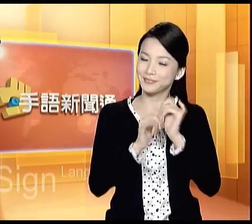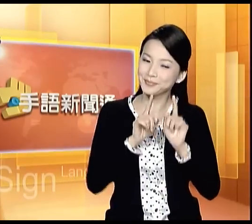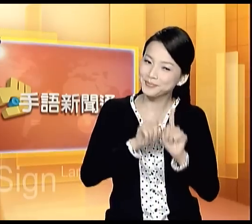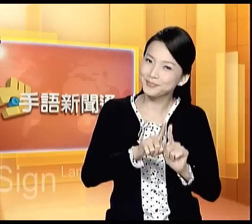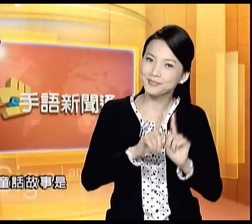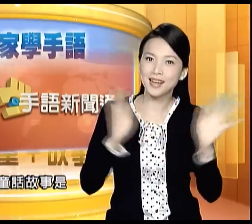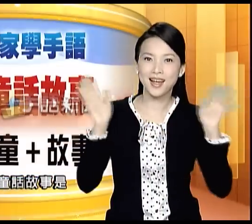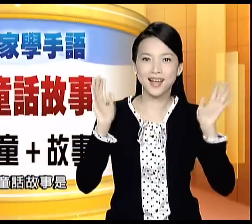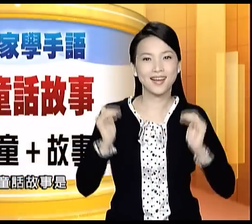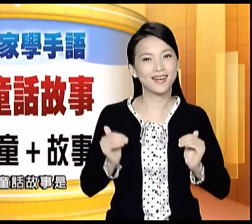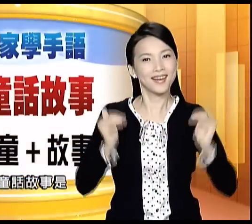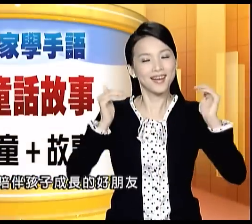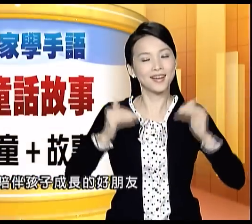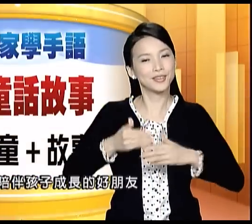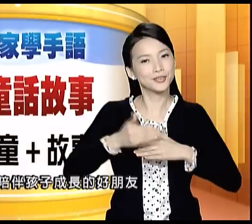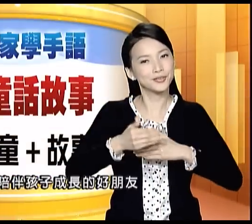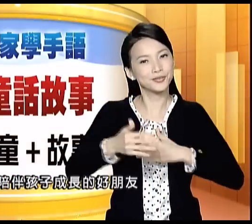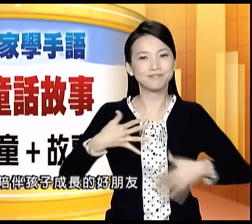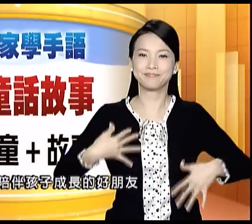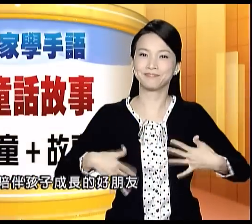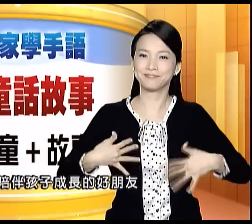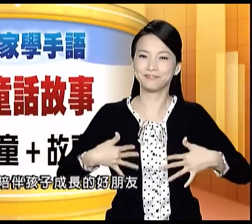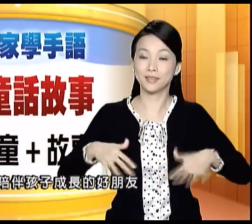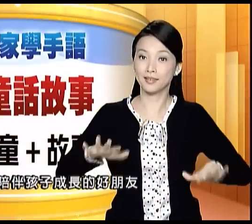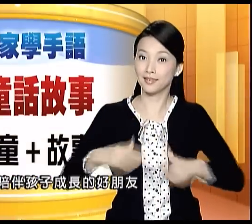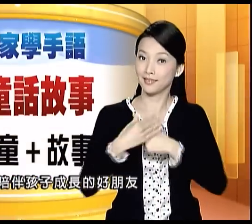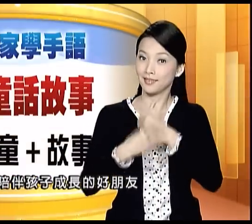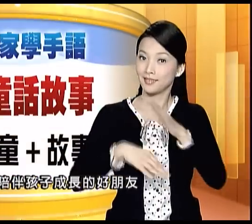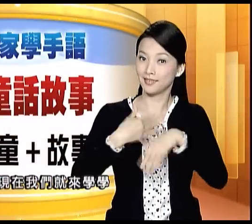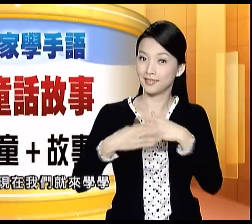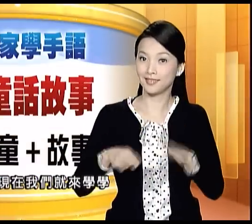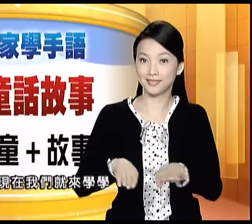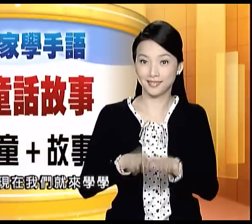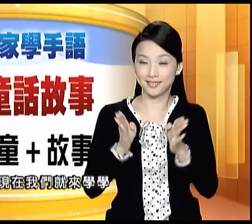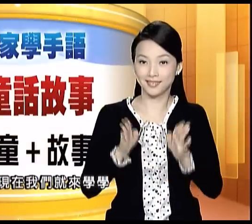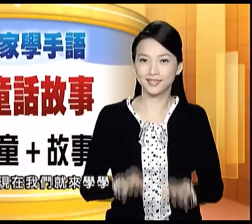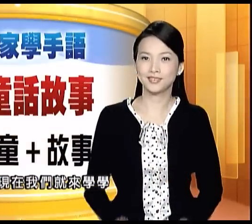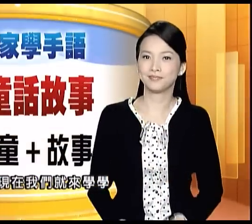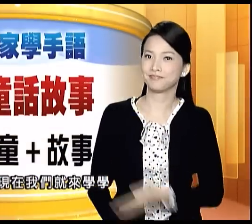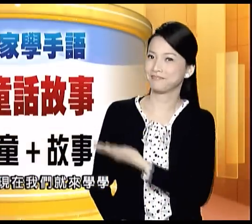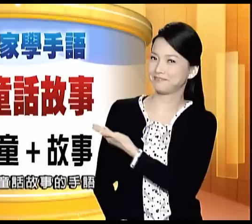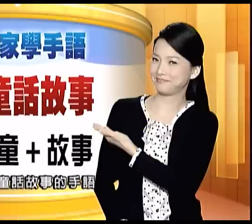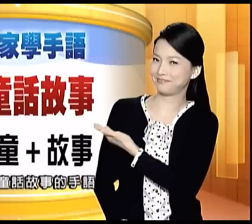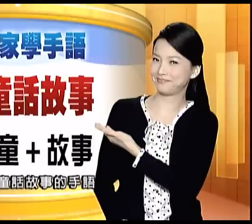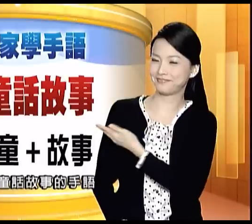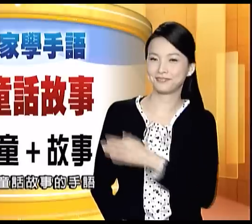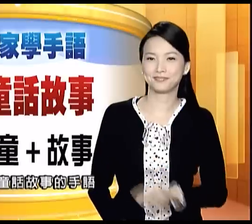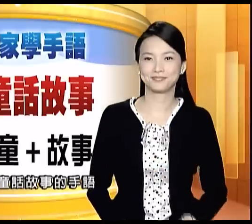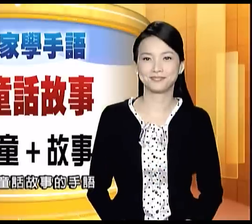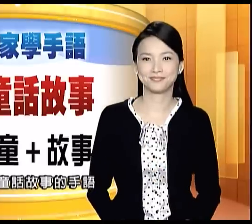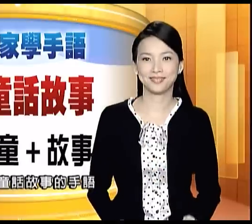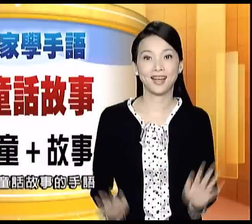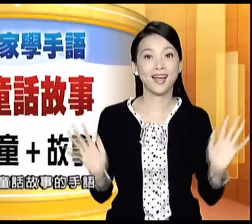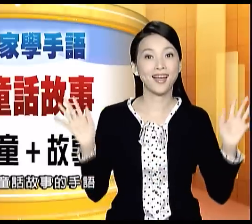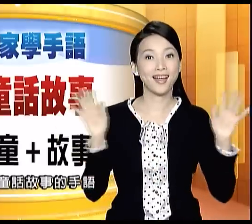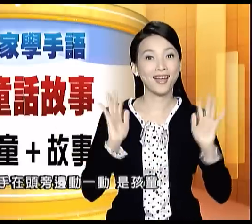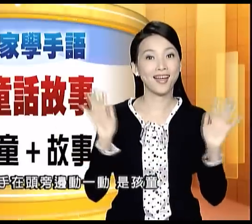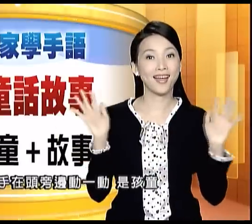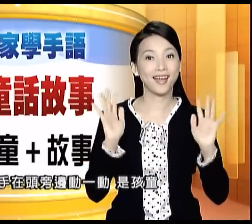童话故事是陪伴孩子成长的好朋友。现在我们就来学学童话故事的手语。手在头旁边